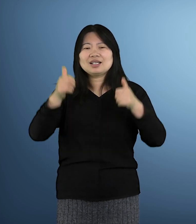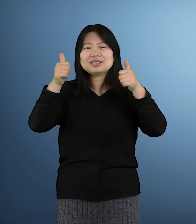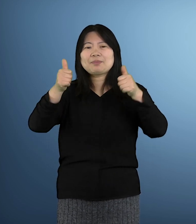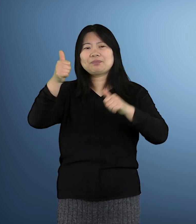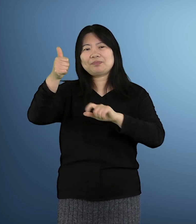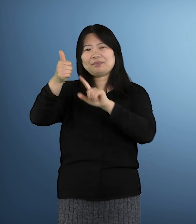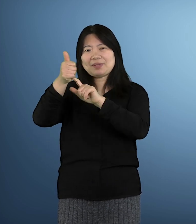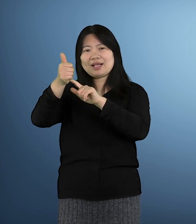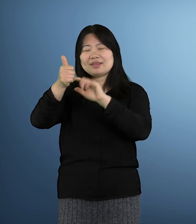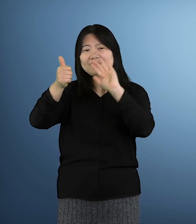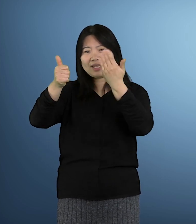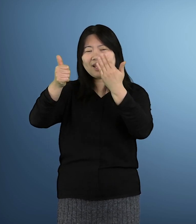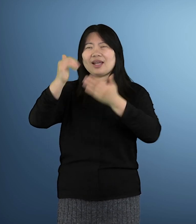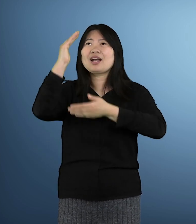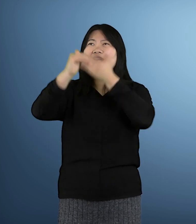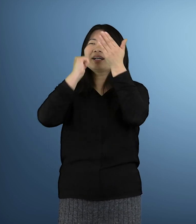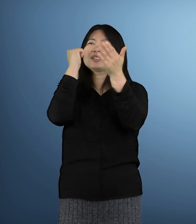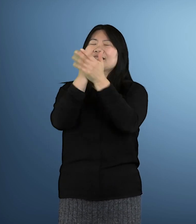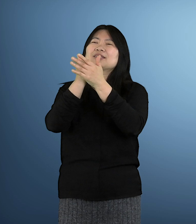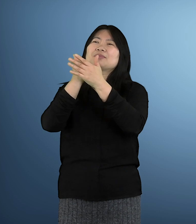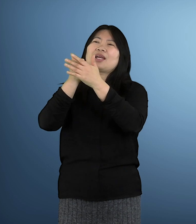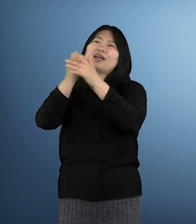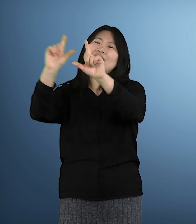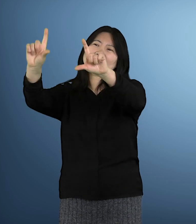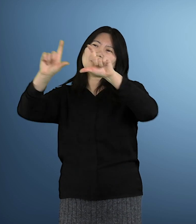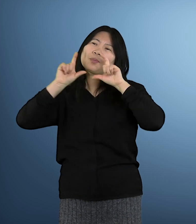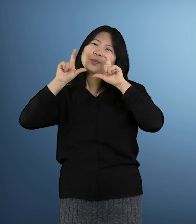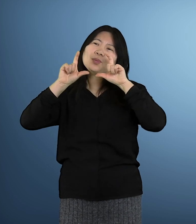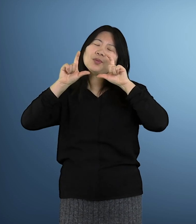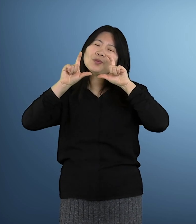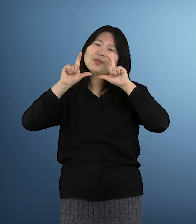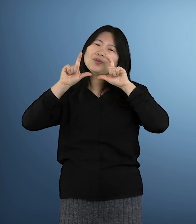재판장이신 하나님의 평가가 남아있다.